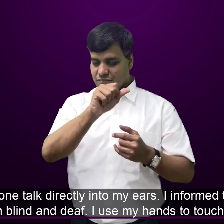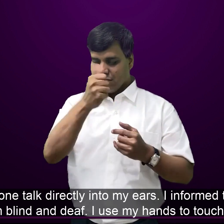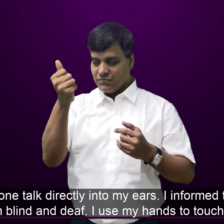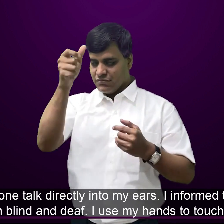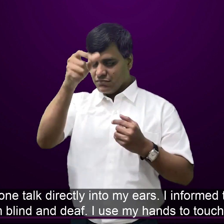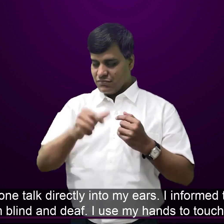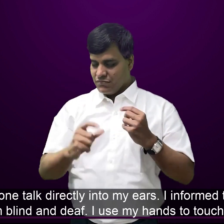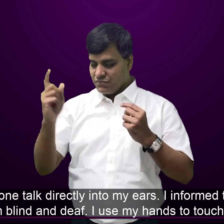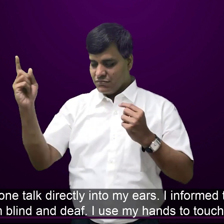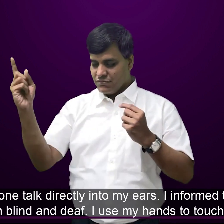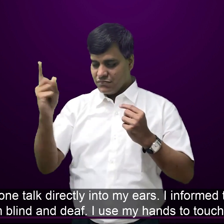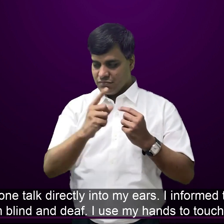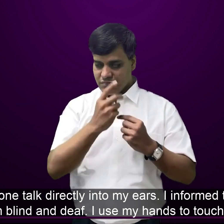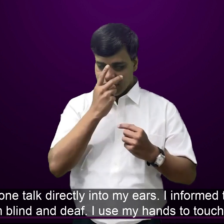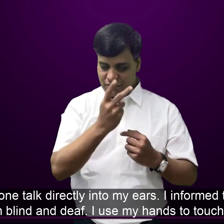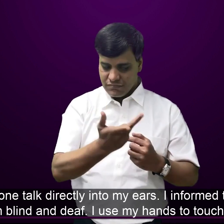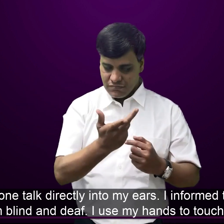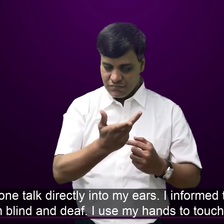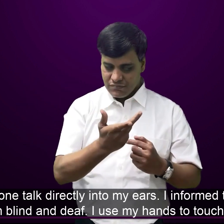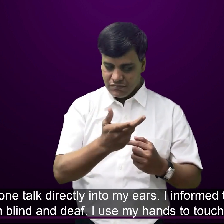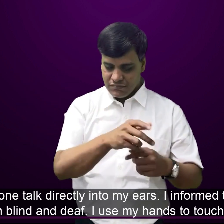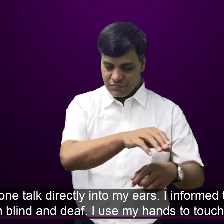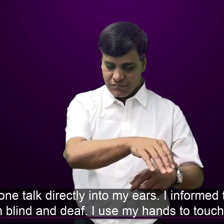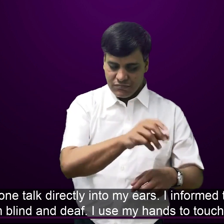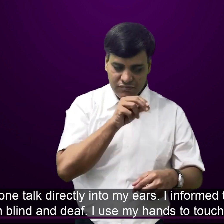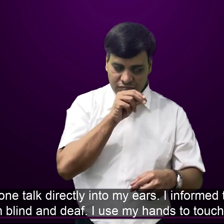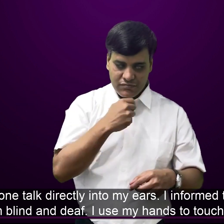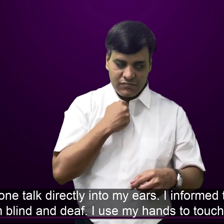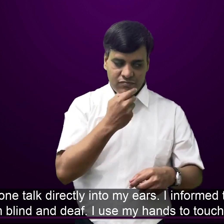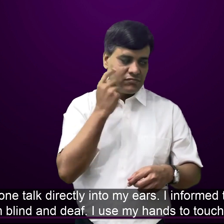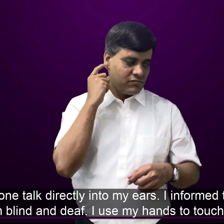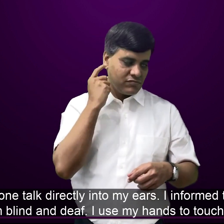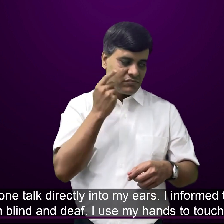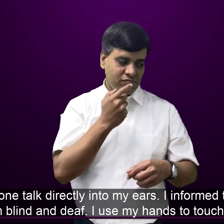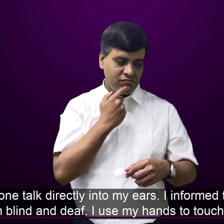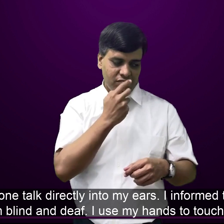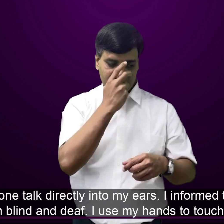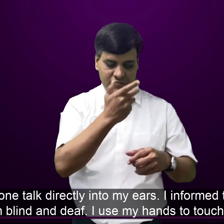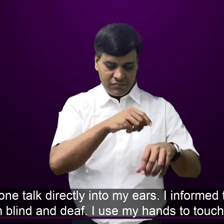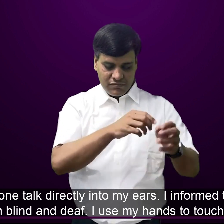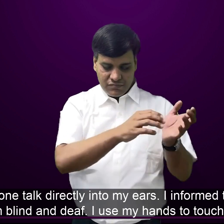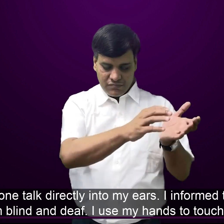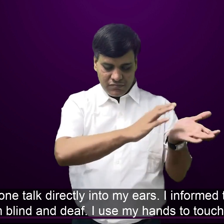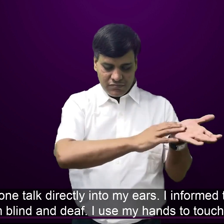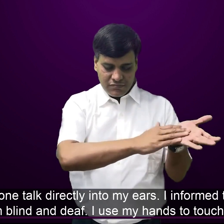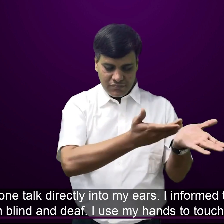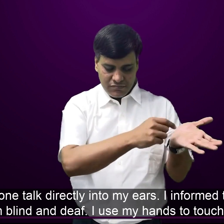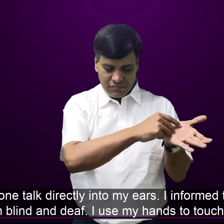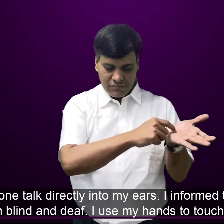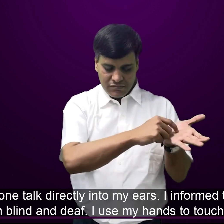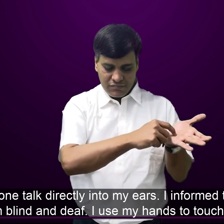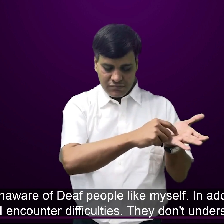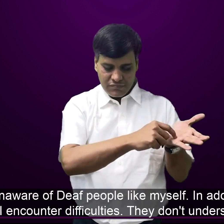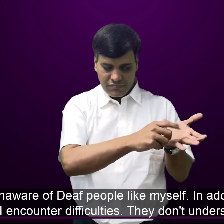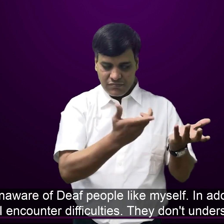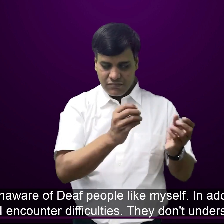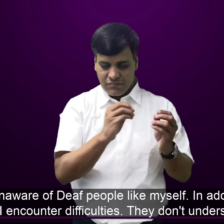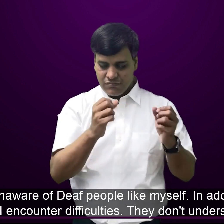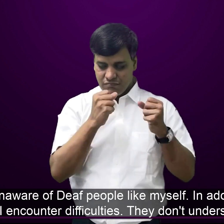भी करते हैं। कई बारी लोग आते हैं और हमसे बातें करना चालू कर देते हैं जब हम उन्हें बताते हैं